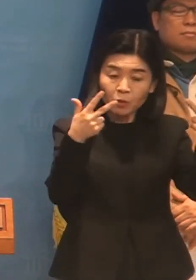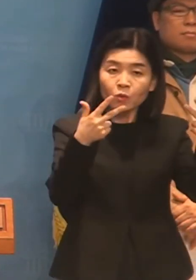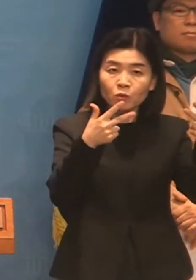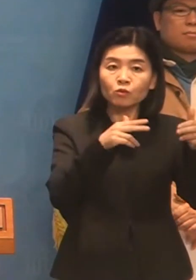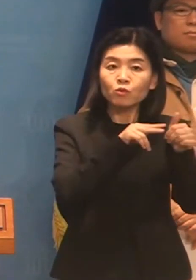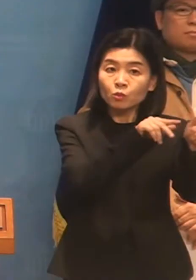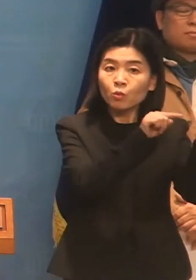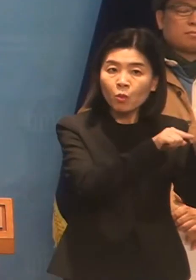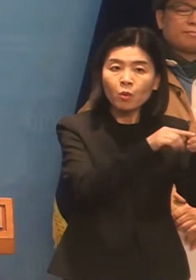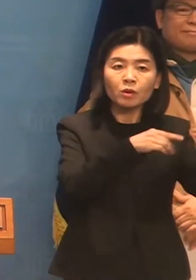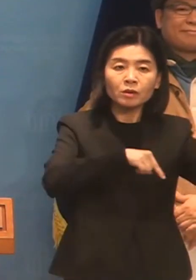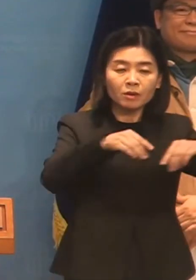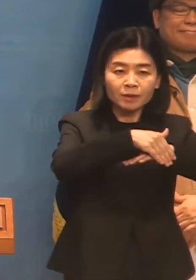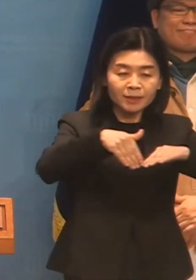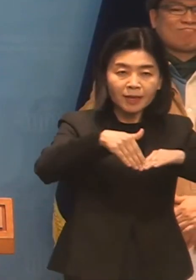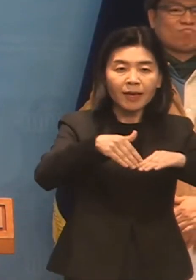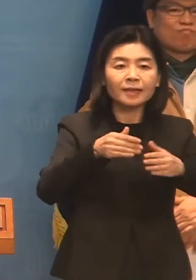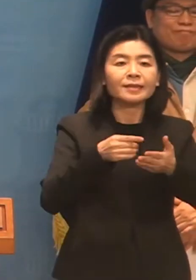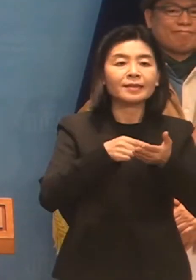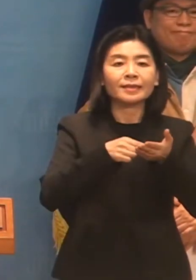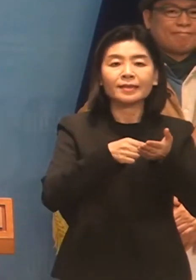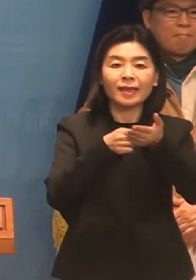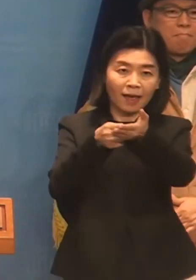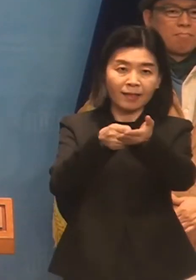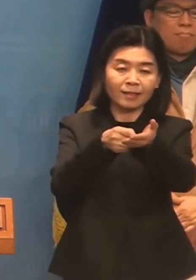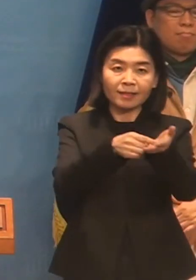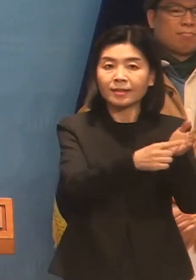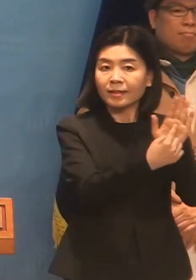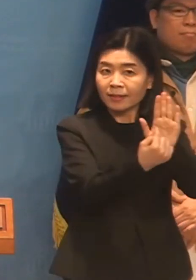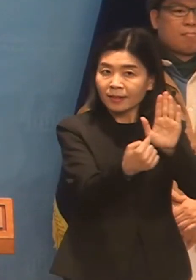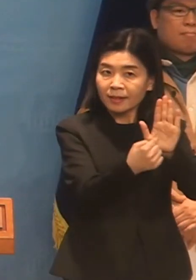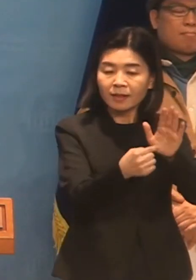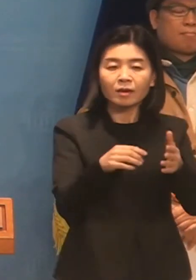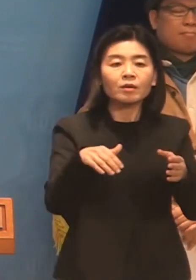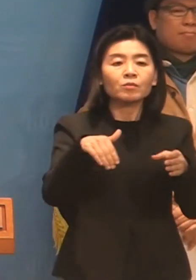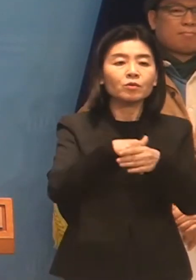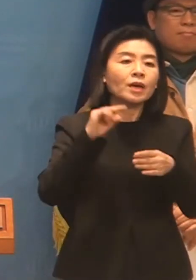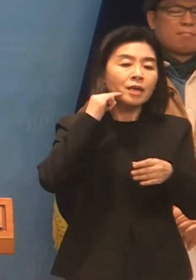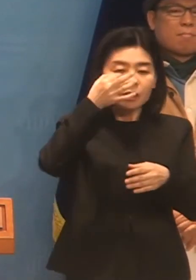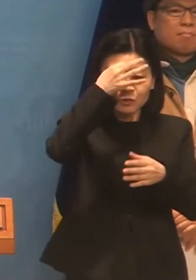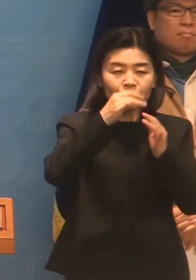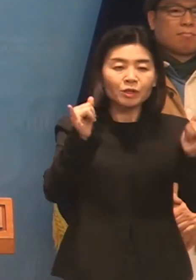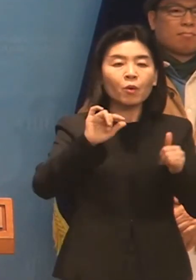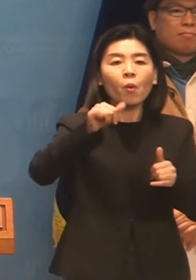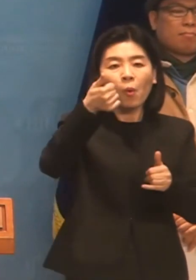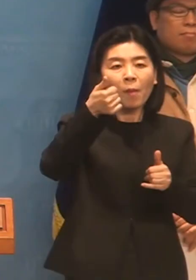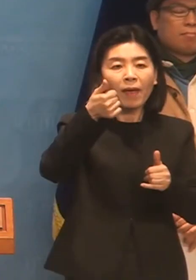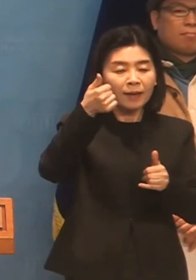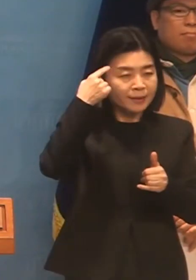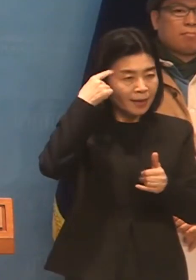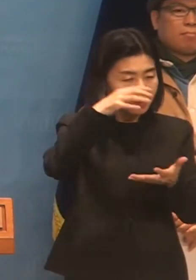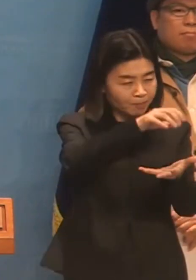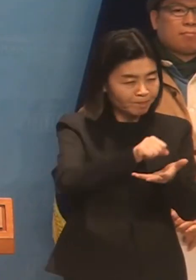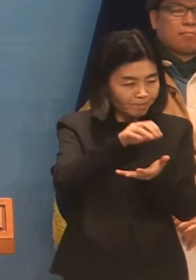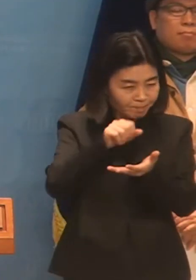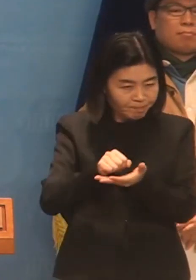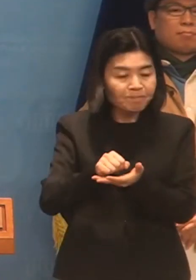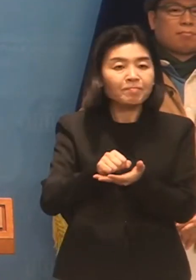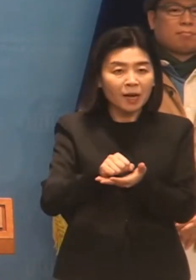제안 기자회견을 문화예술인 500인의 뜻을 모아 진행하려고 합니다.